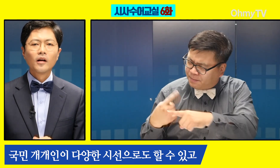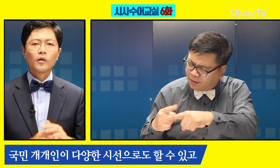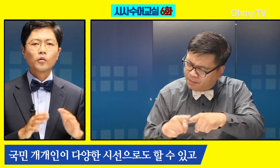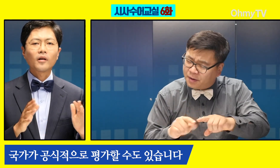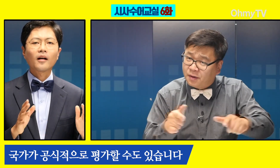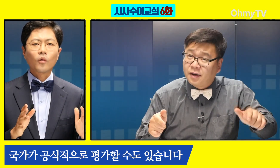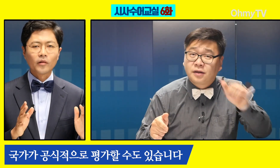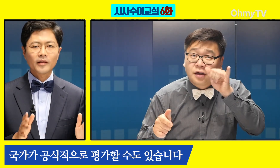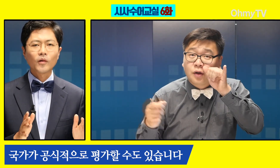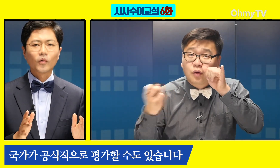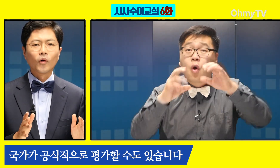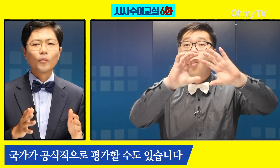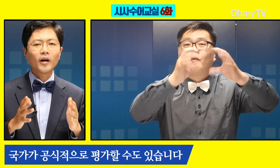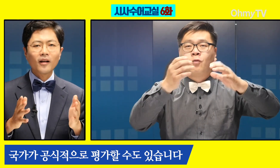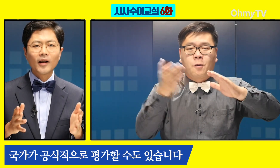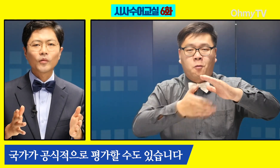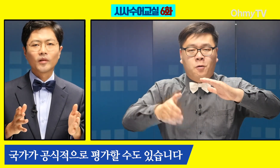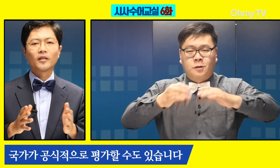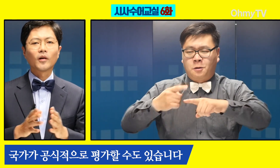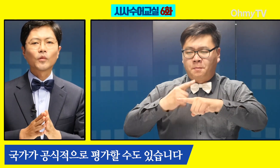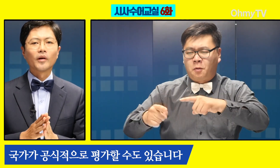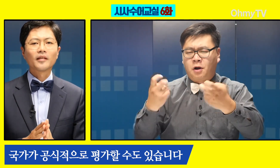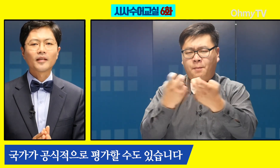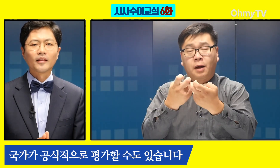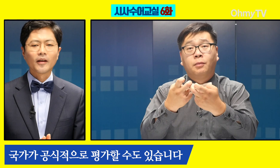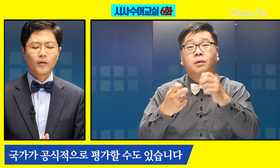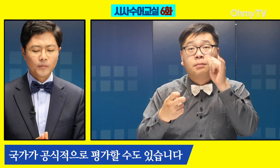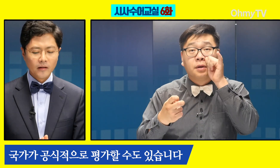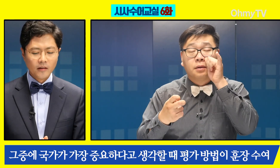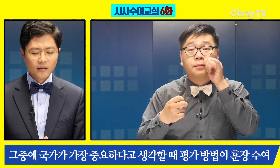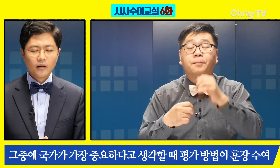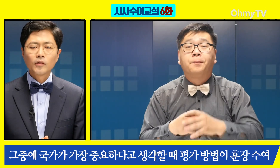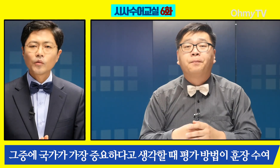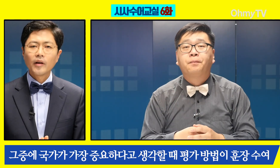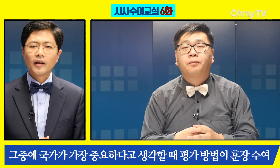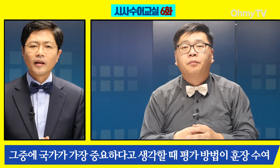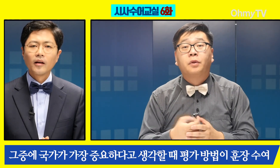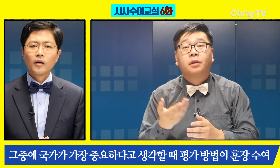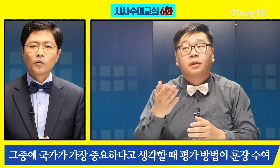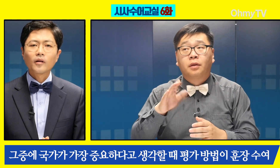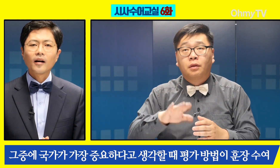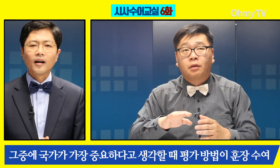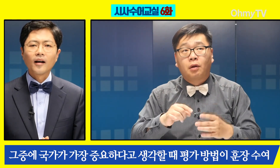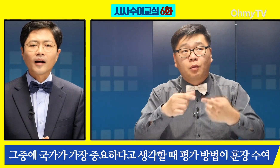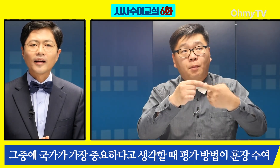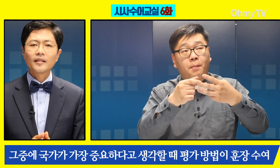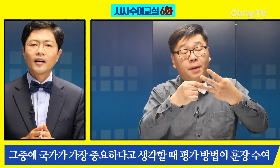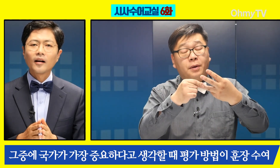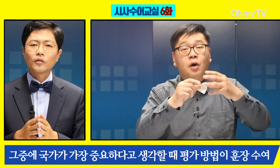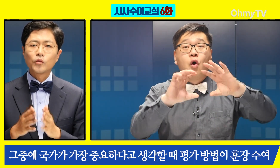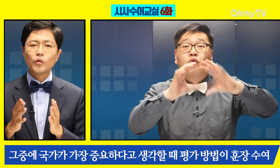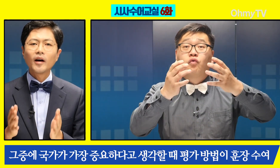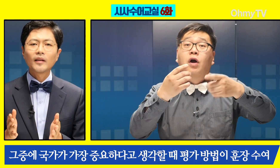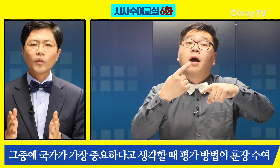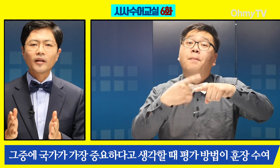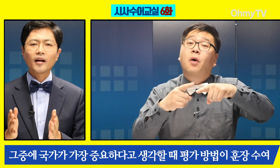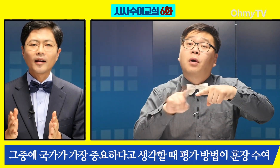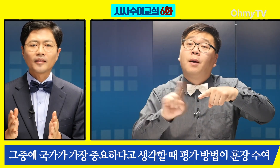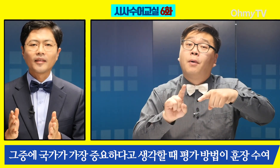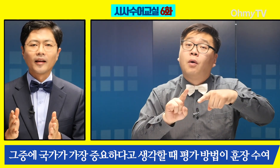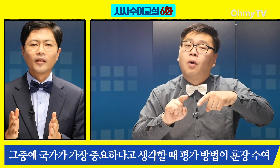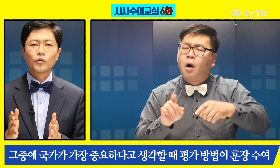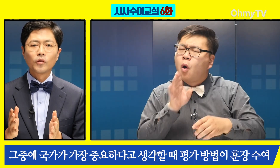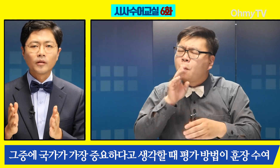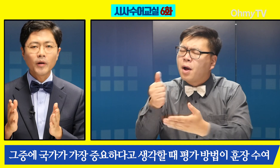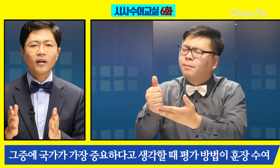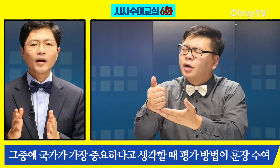것이고 국가가 공식적으로 평가할 수 있는 것도 있을 텐데요. 그중에 국가가 가장 중요하다고